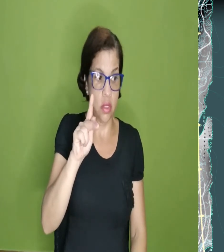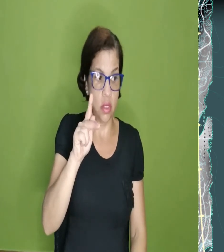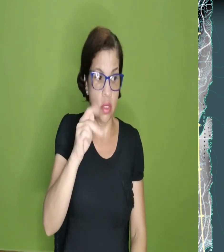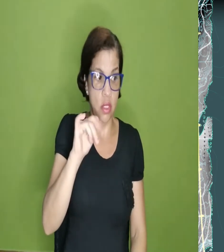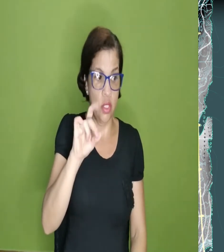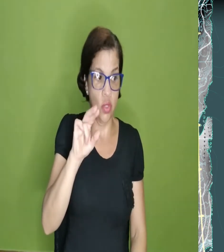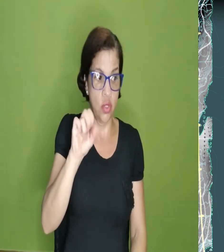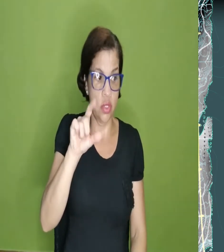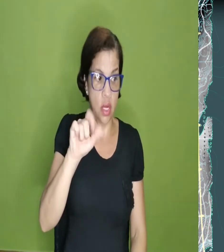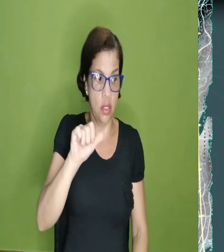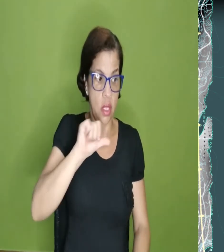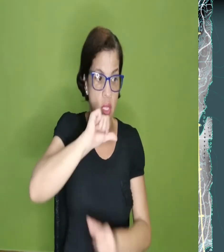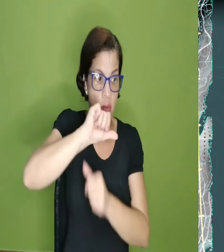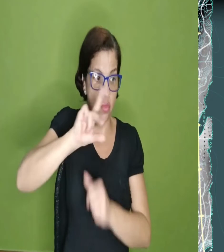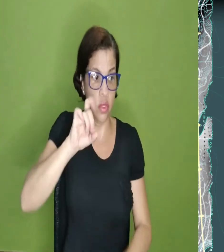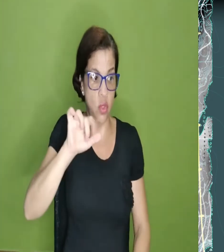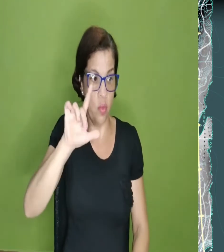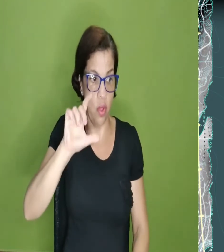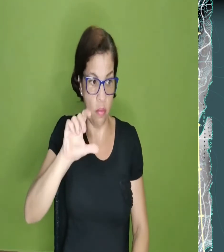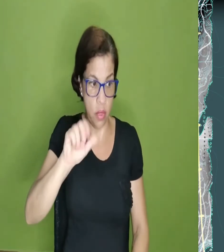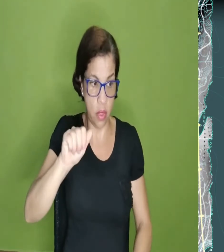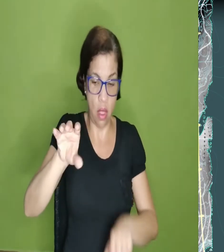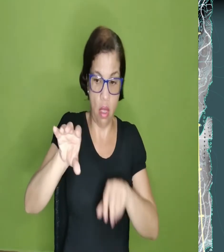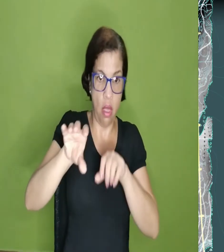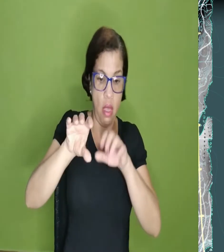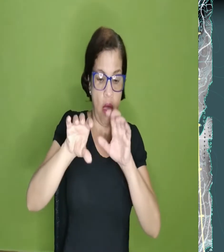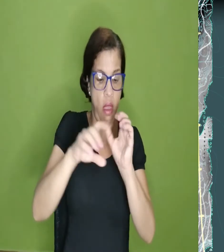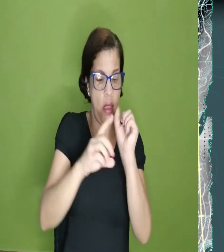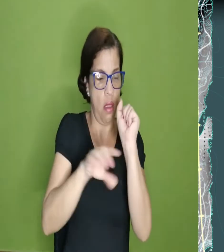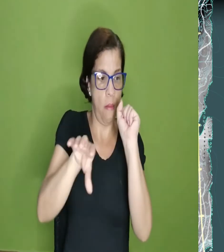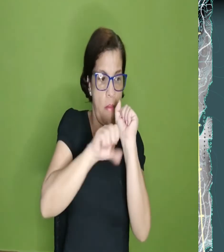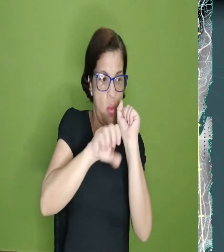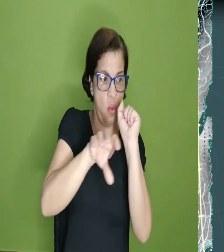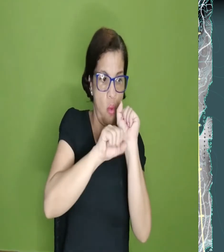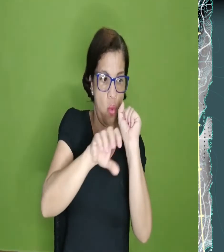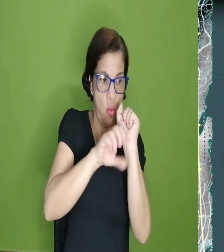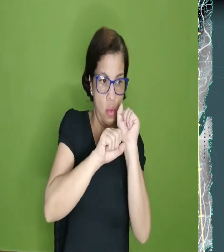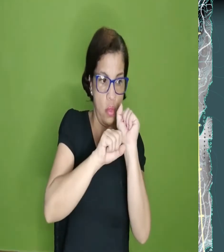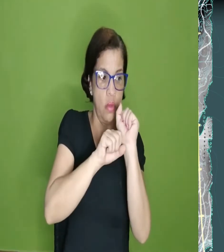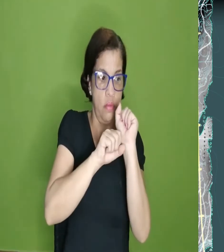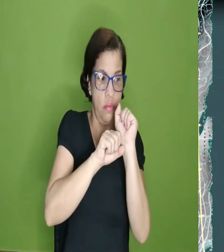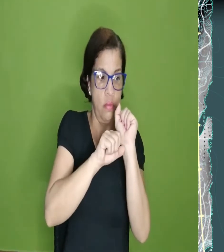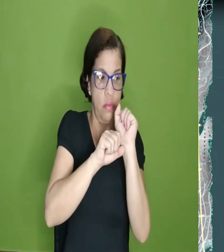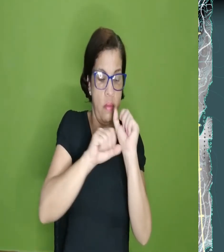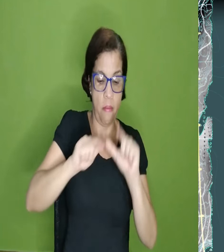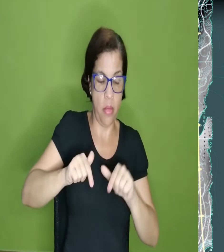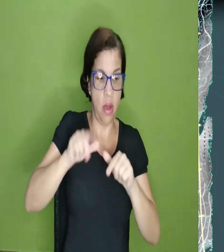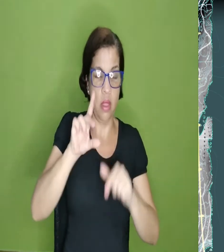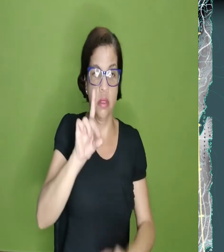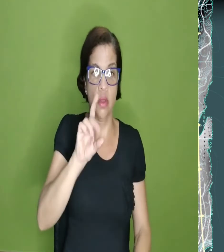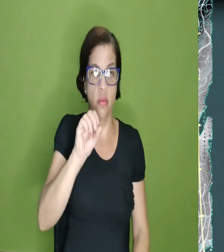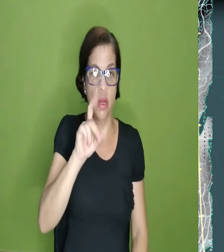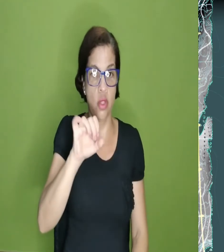dopa descarboxilase. E a dopamina é captada por vesículas sinápticas, onde, pela ação